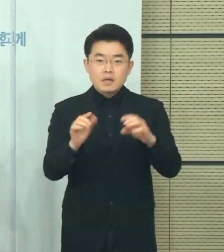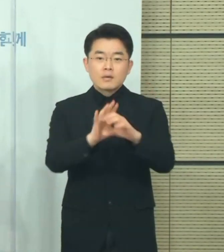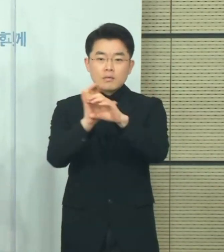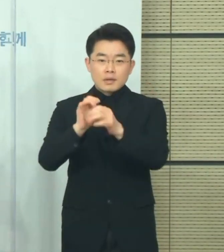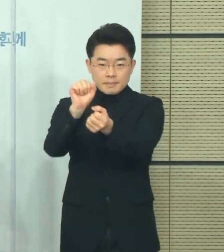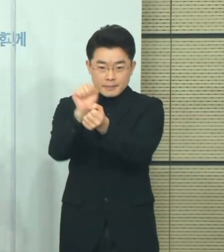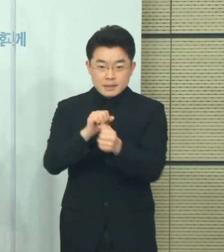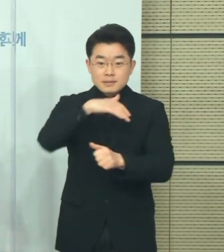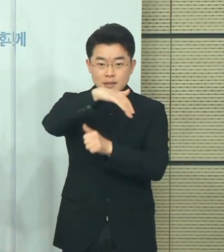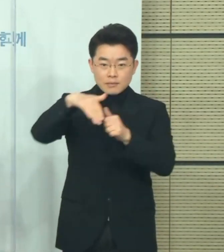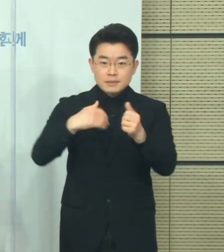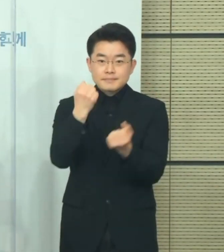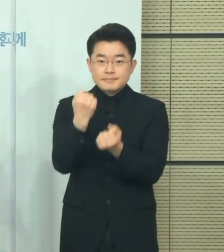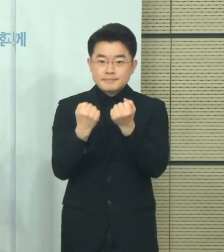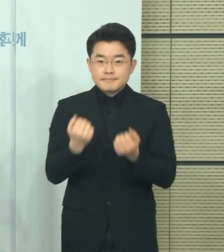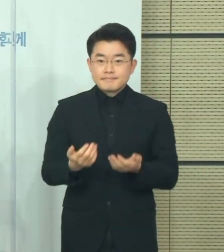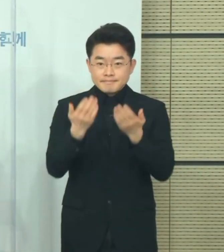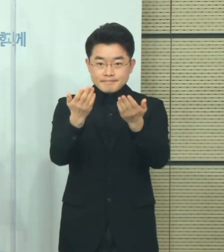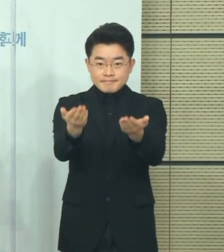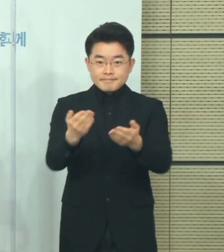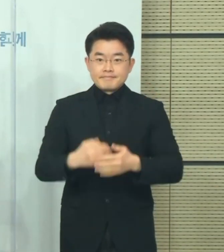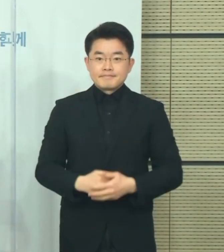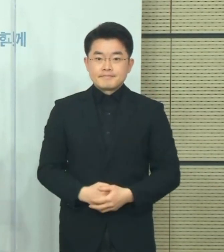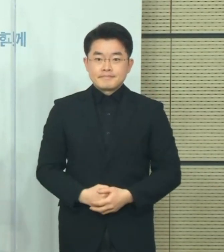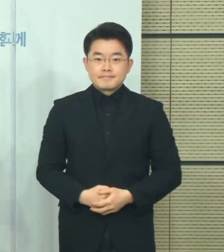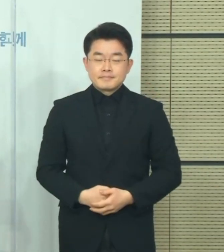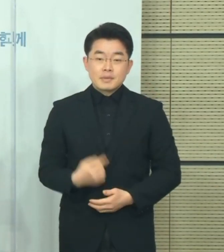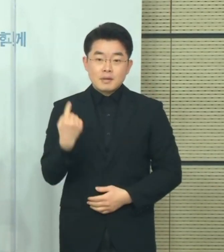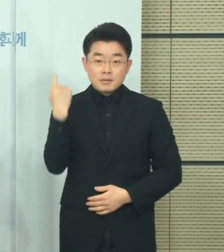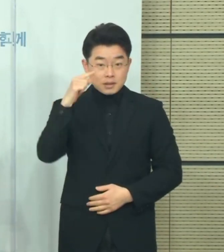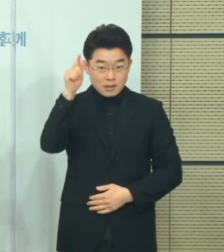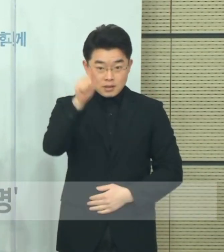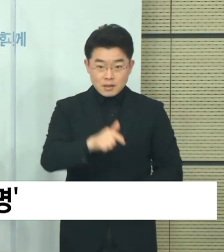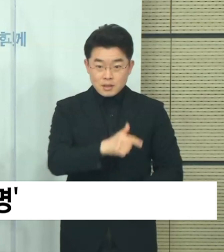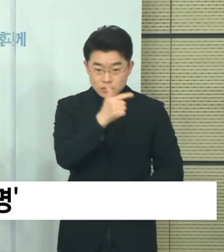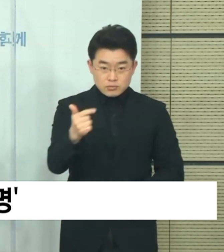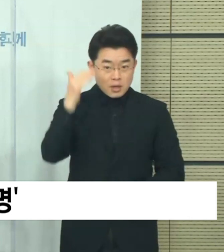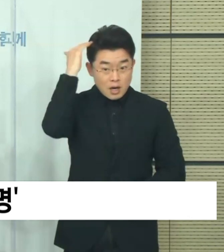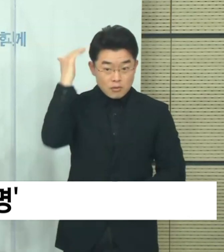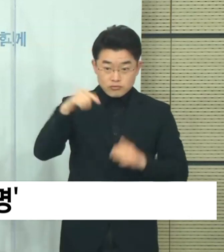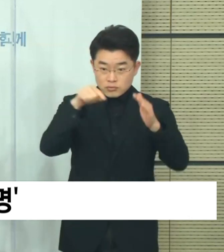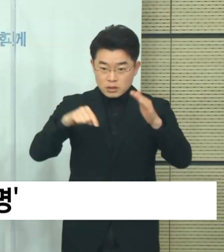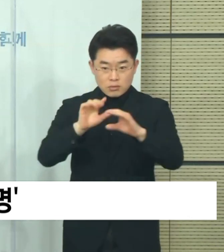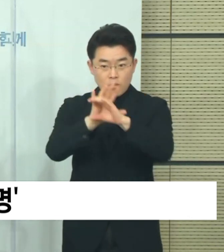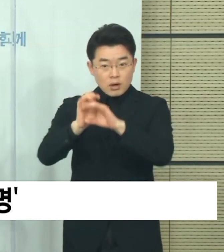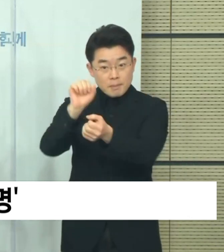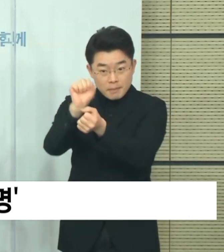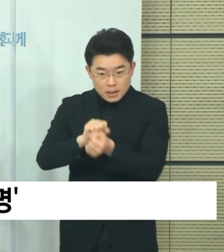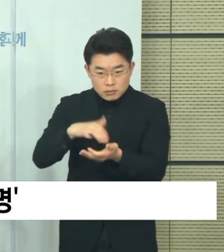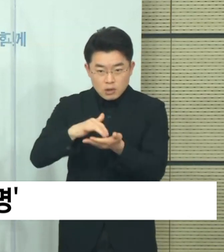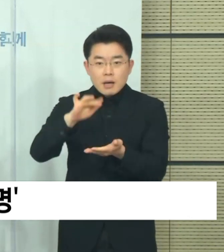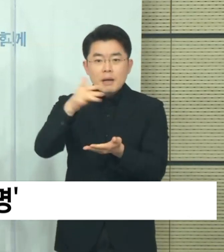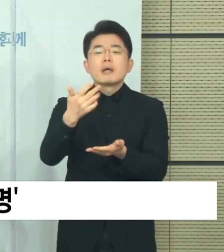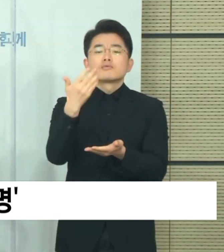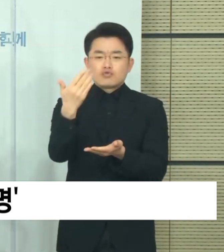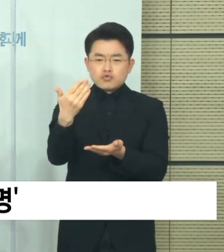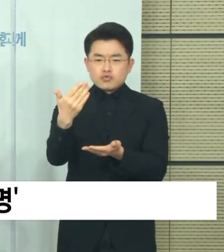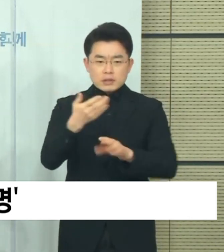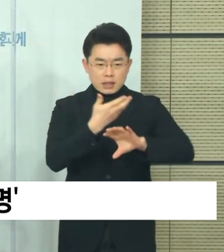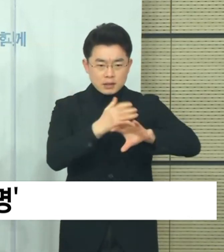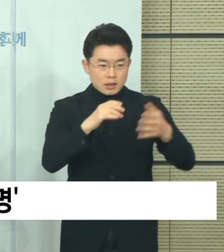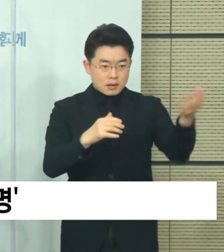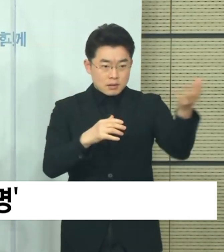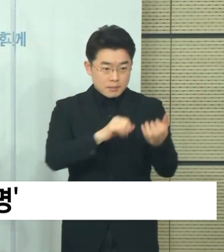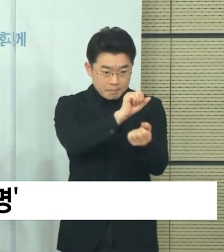브리핑을 시작하겠습니다 오늘 0시 기준 국내 발생 한 잔은 809 명이고 해외